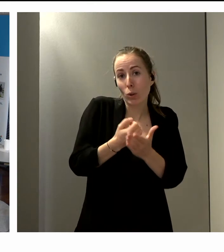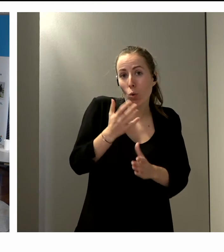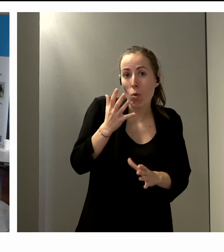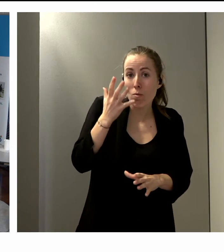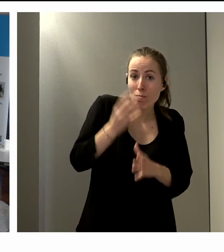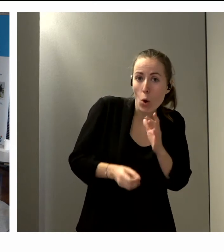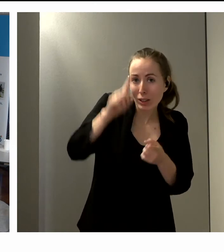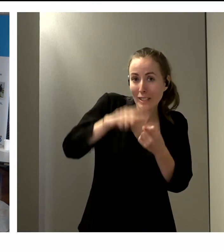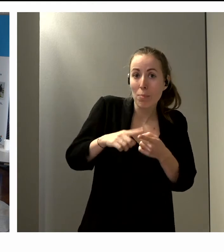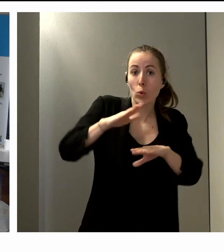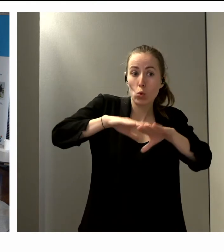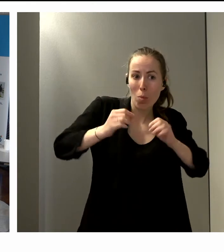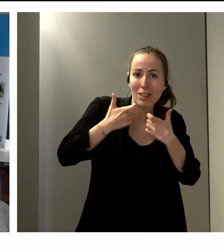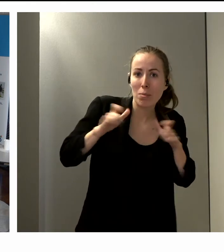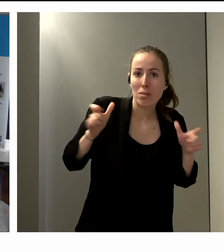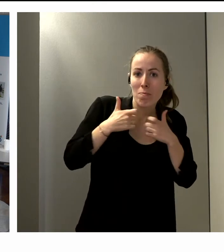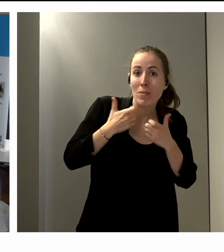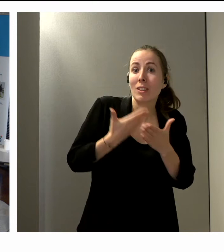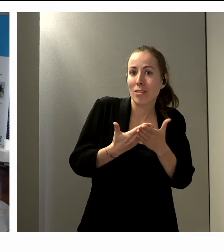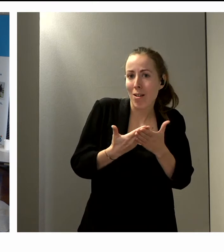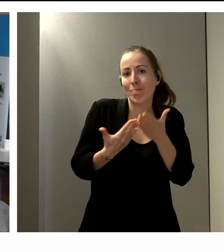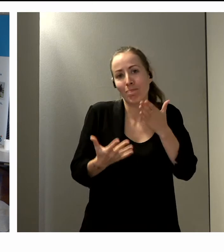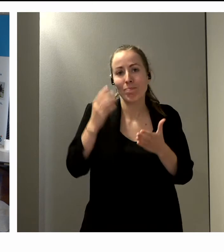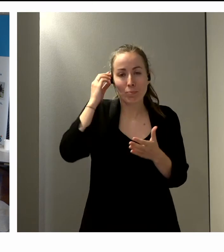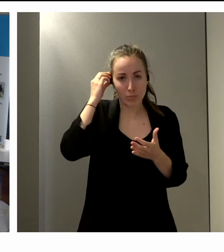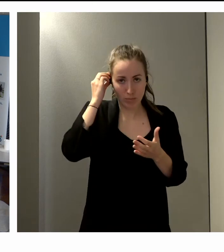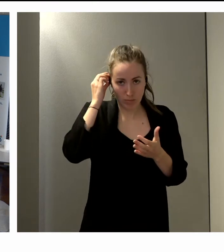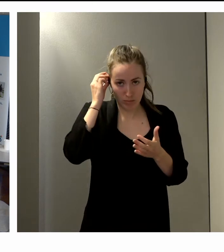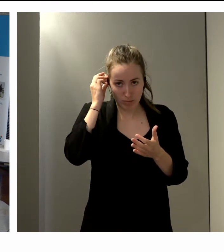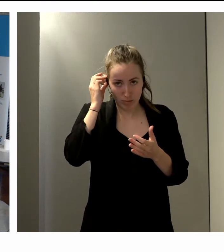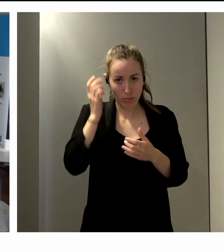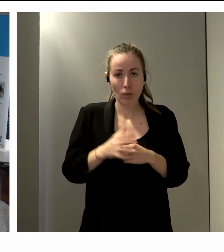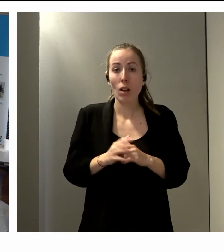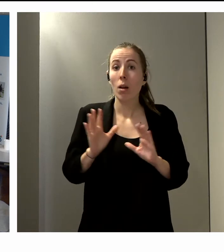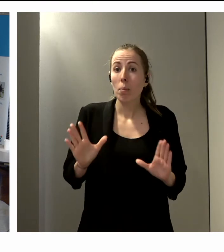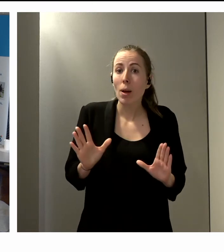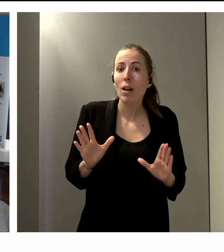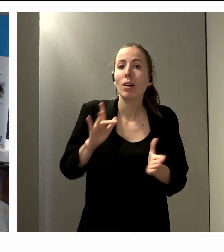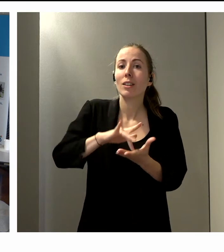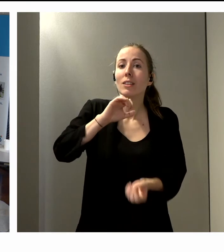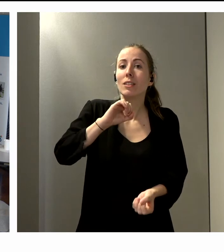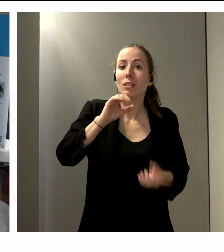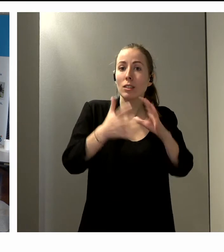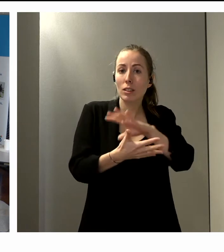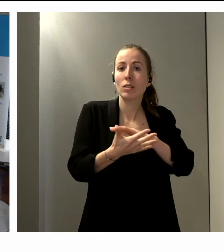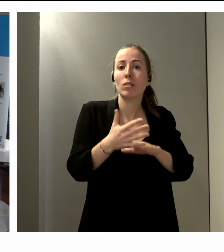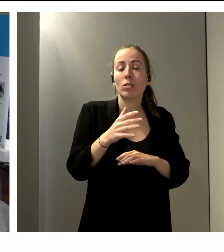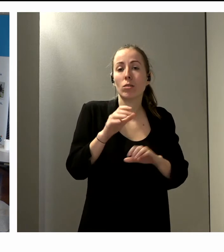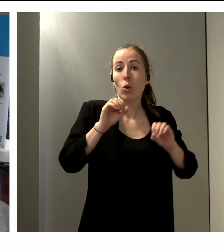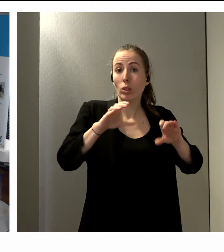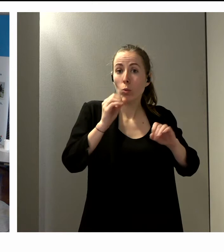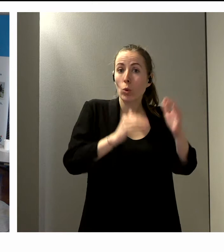sur l'accessibilité des établissements. Mais en complément, le site de l'enseignement supérieur